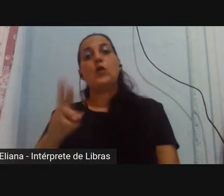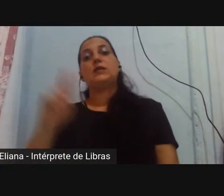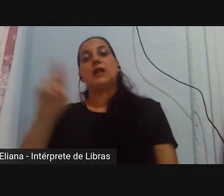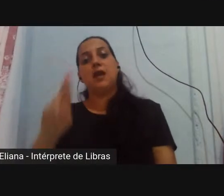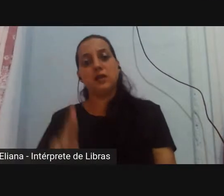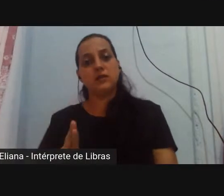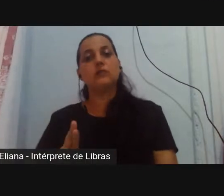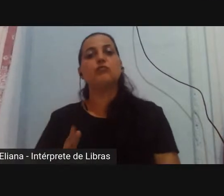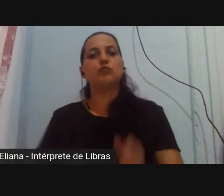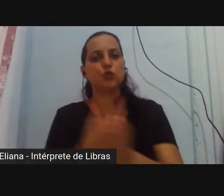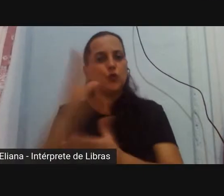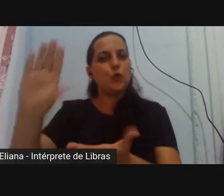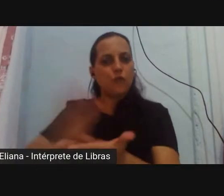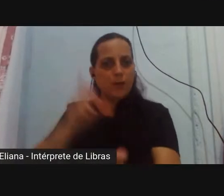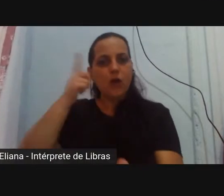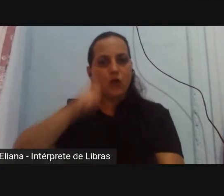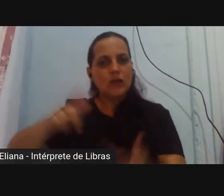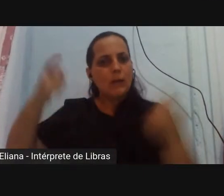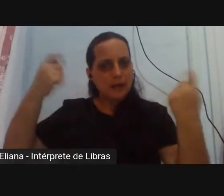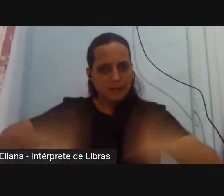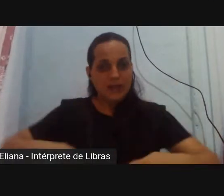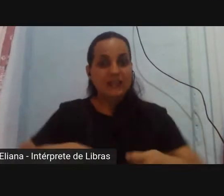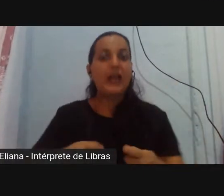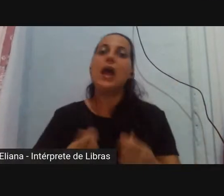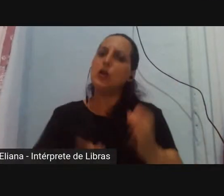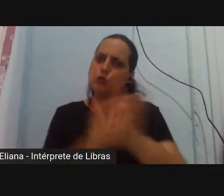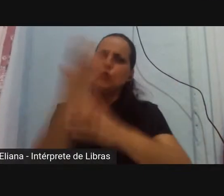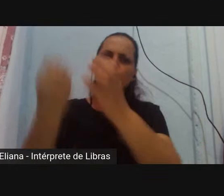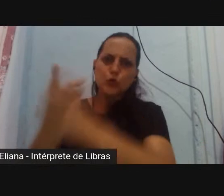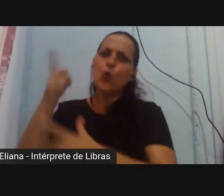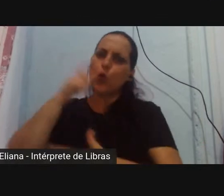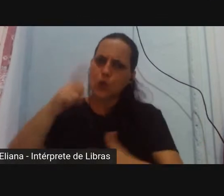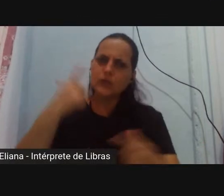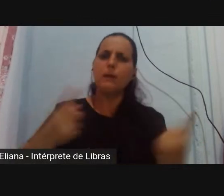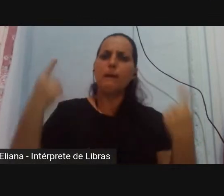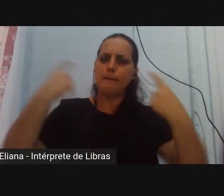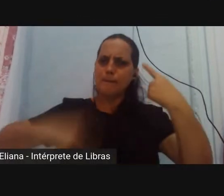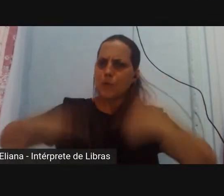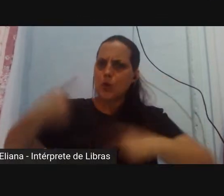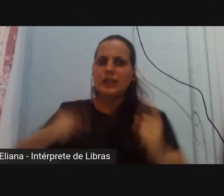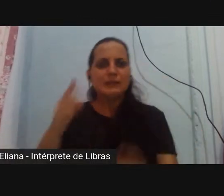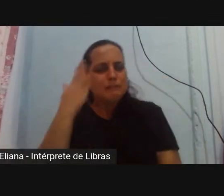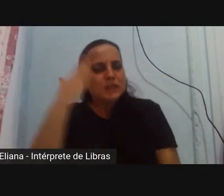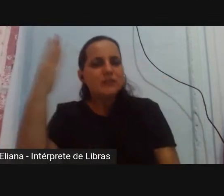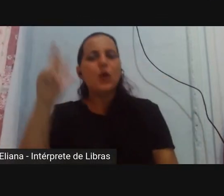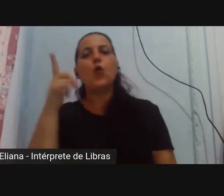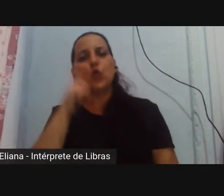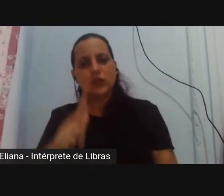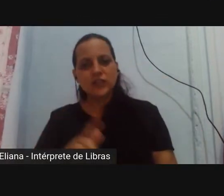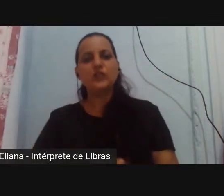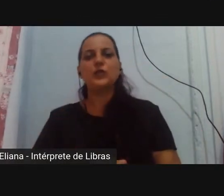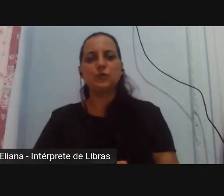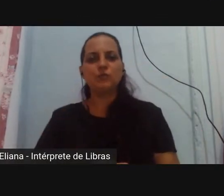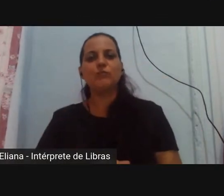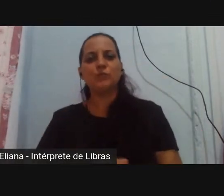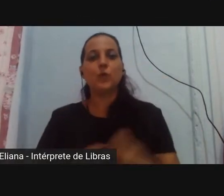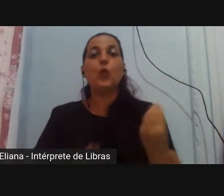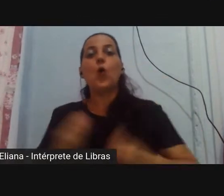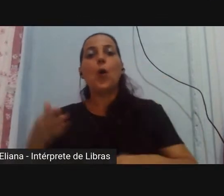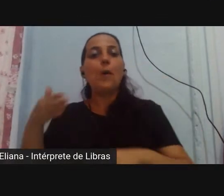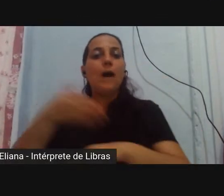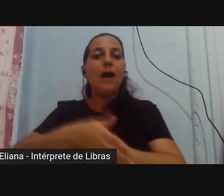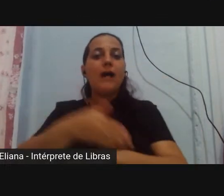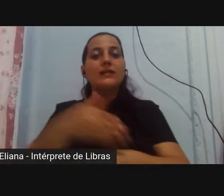permitindo todas essas políticas fundamentais na democratização do acesso